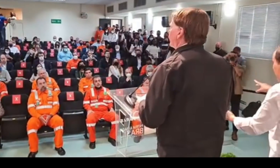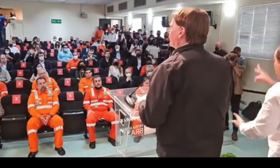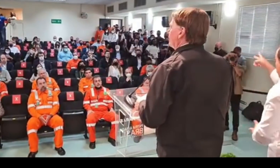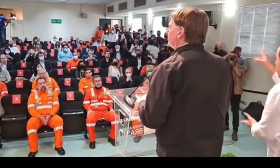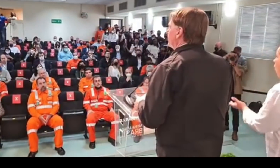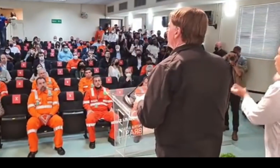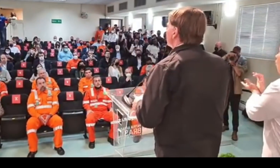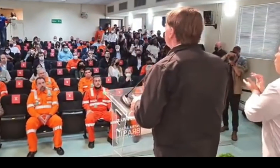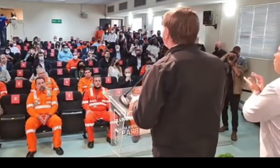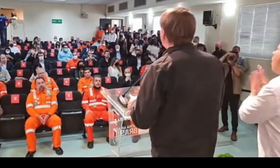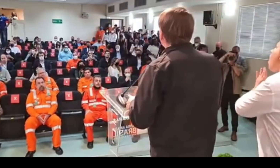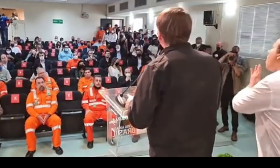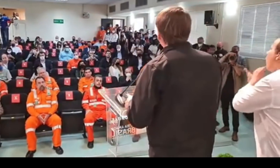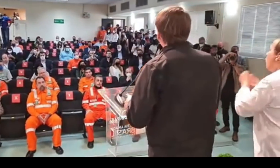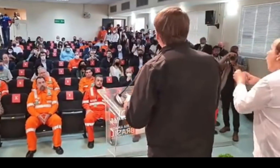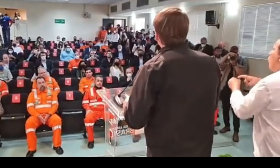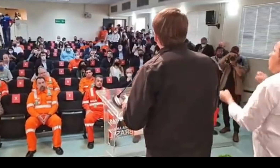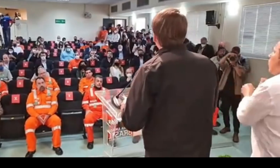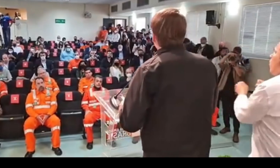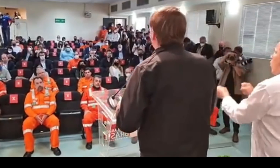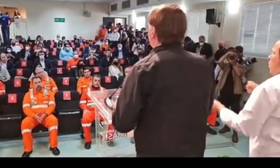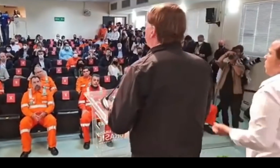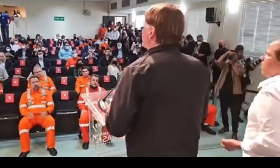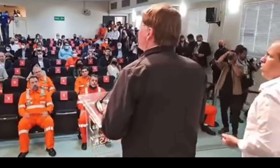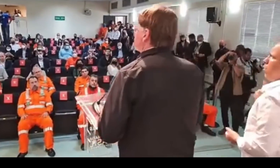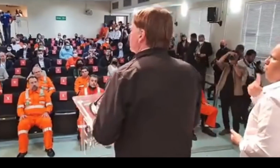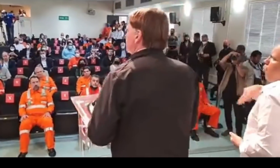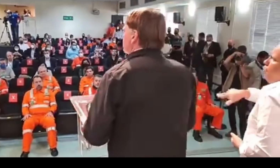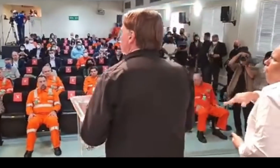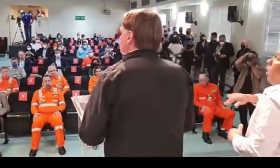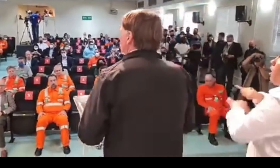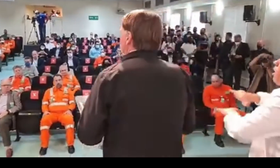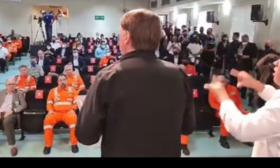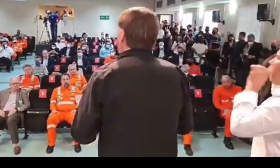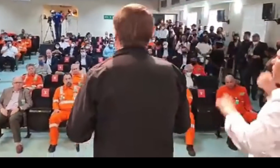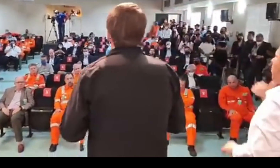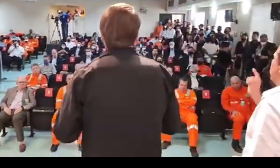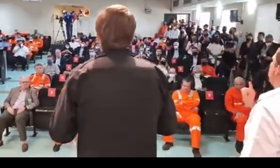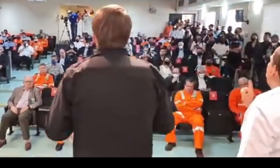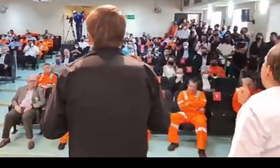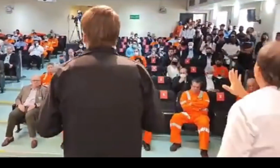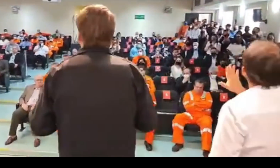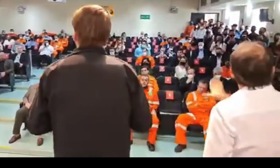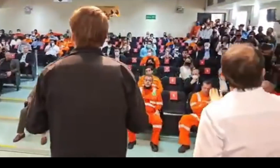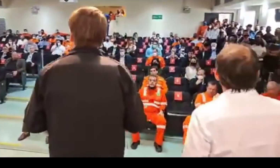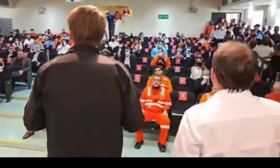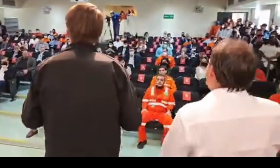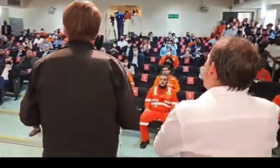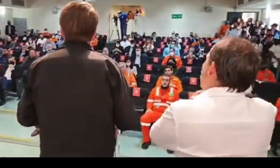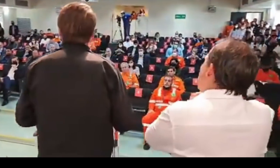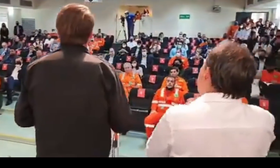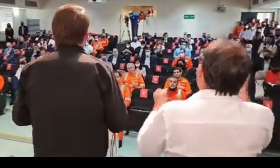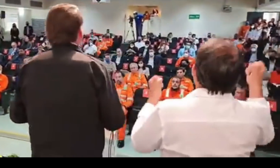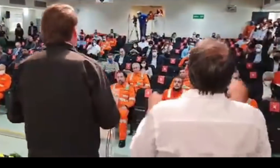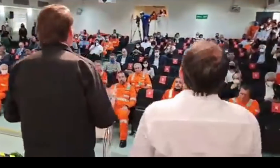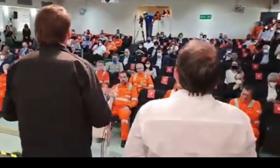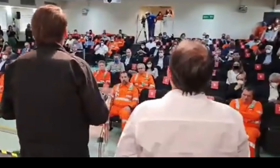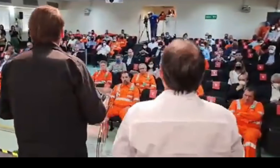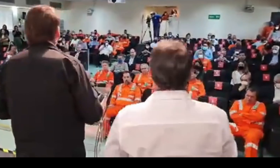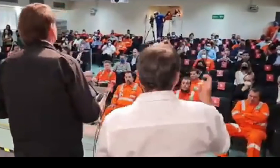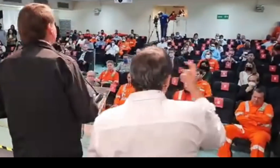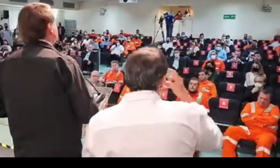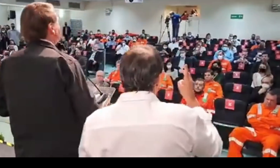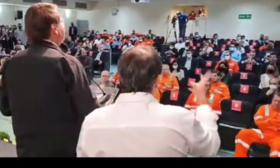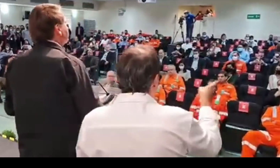quadrilha voltar para cá. Não estou fazendo campanha para mim. Agora, é inadmissível achar